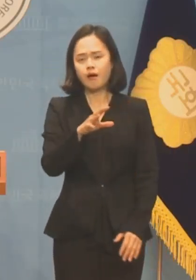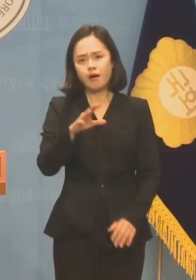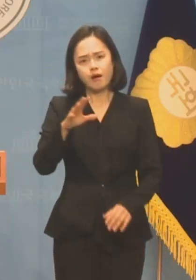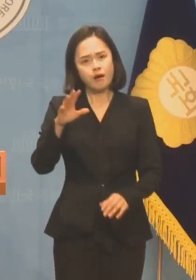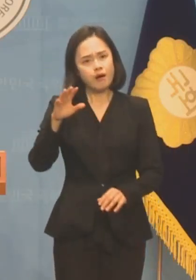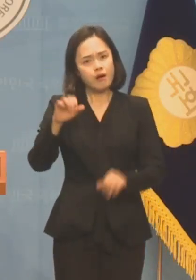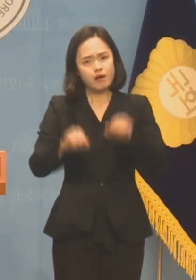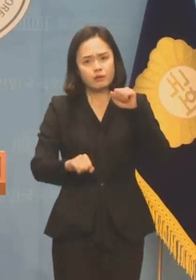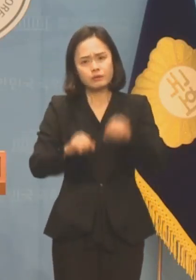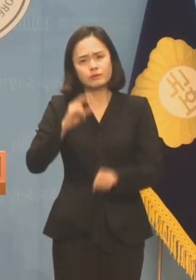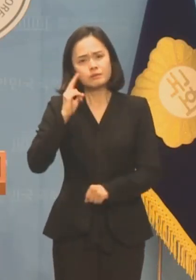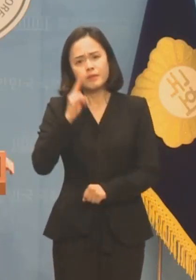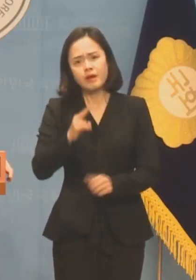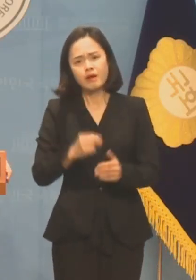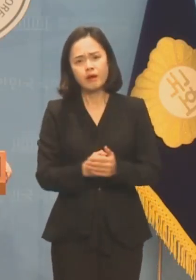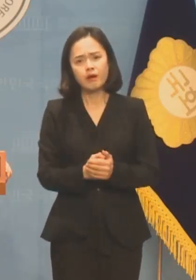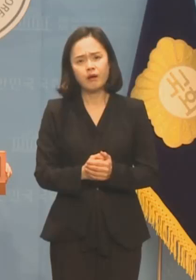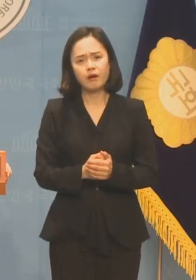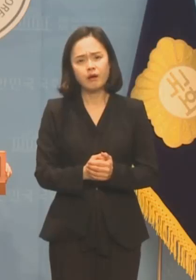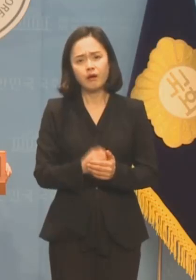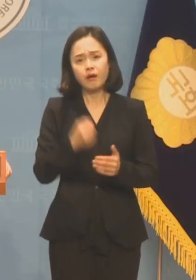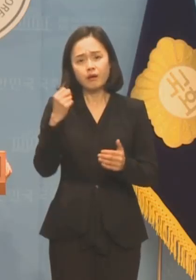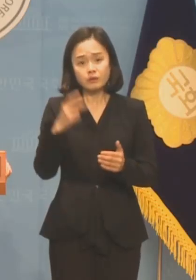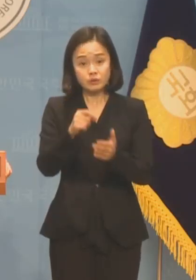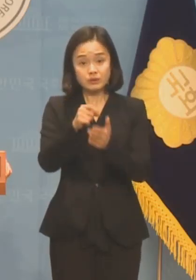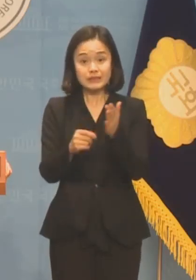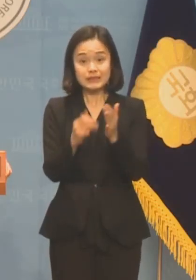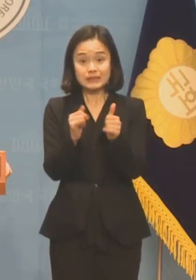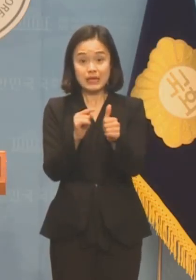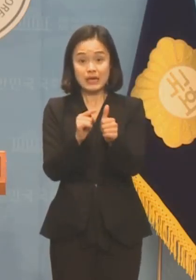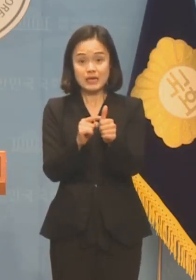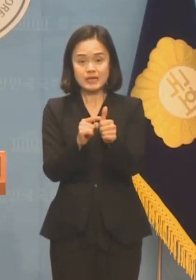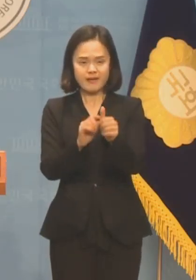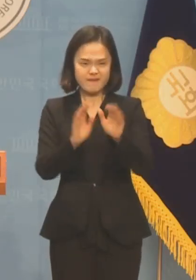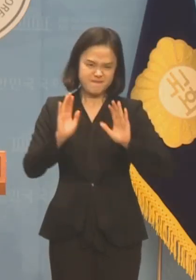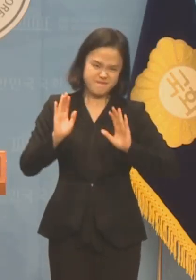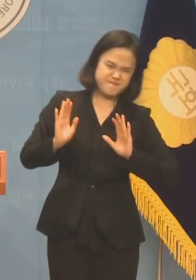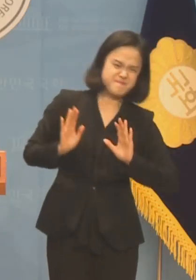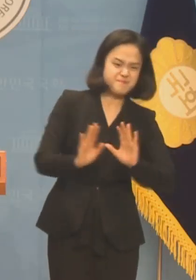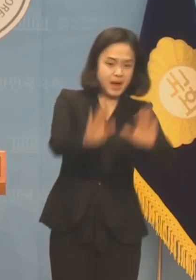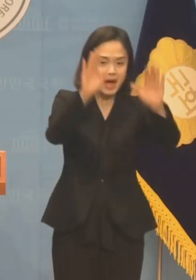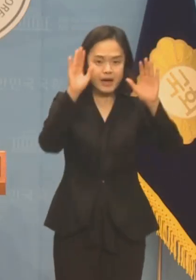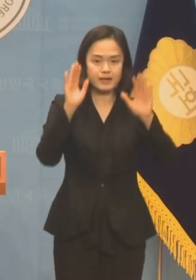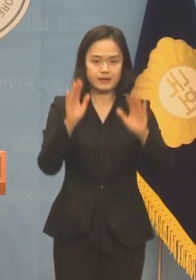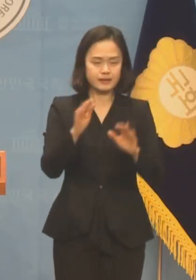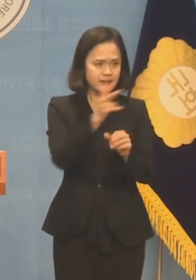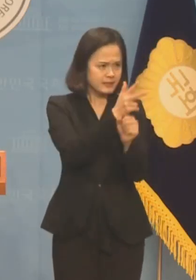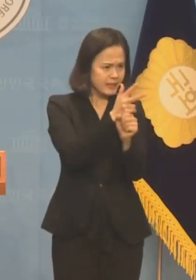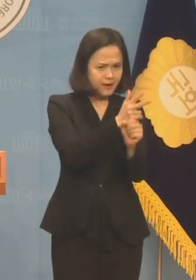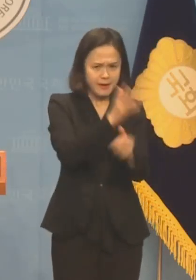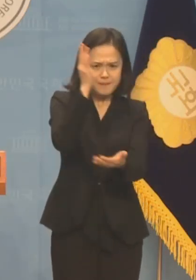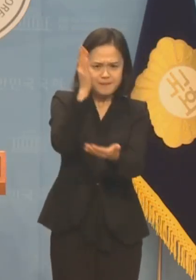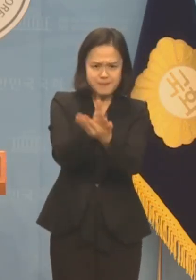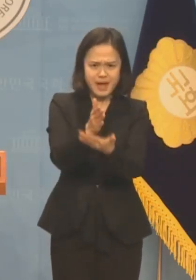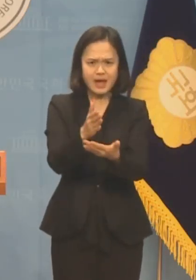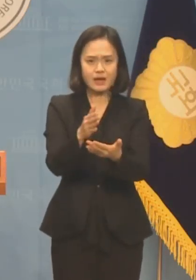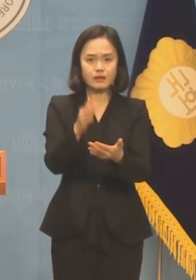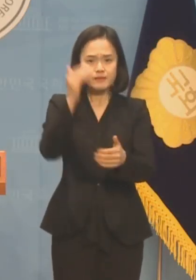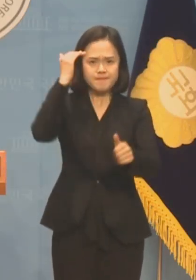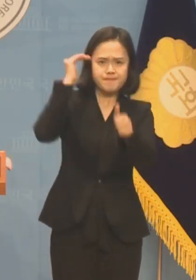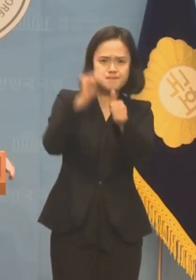보면 여러 명이 달려가 기자를 미치며 촬영을 방해하고 있는 일이 점점 잦아지고